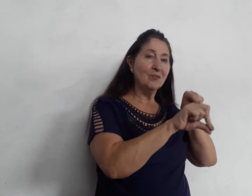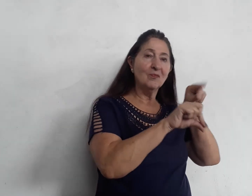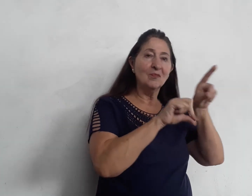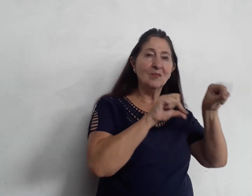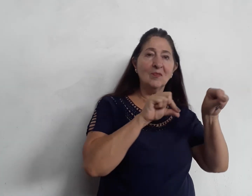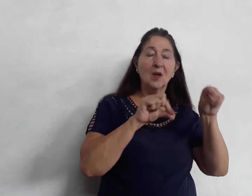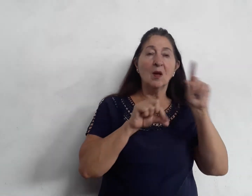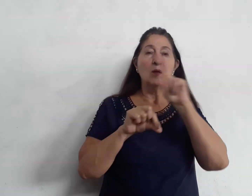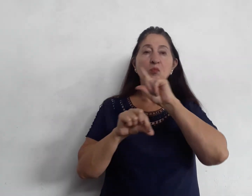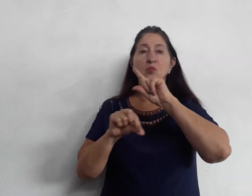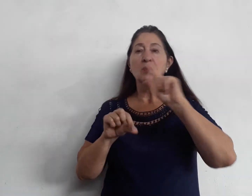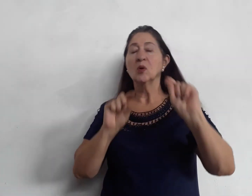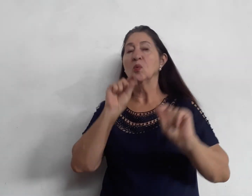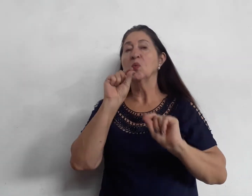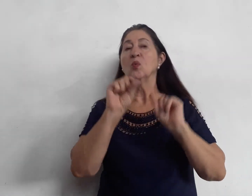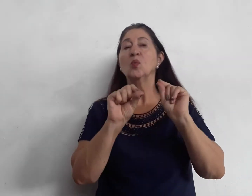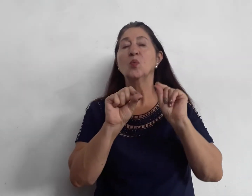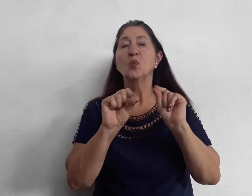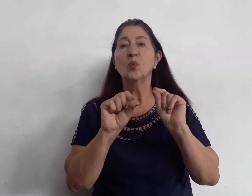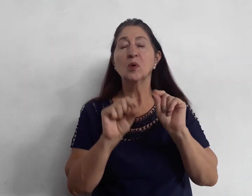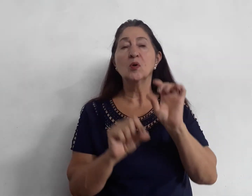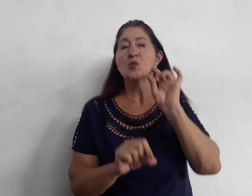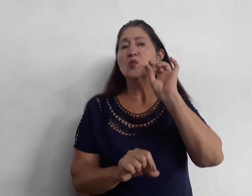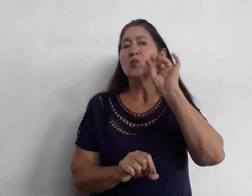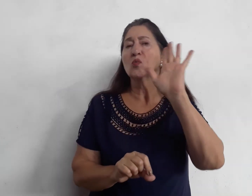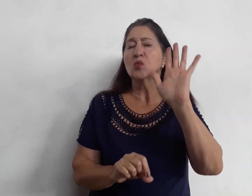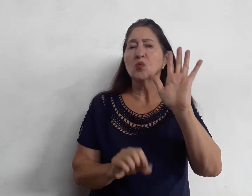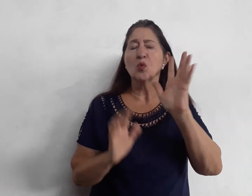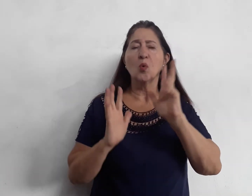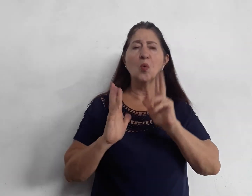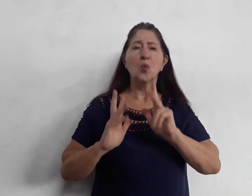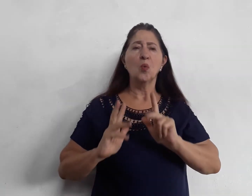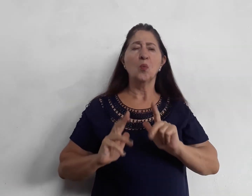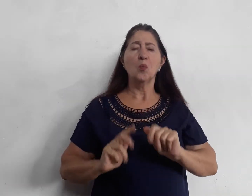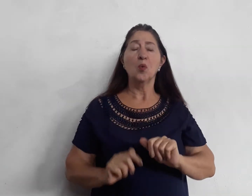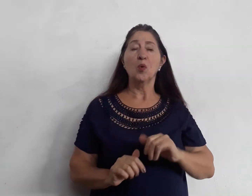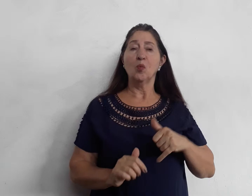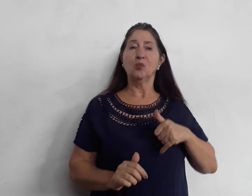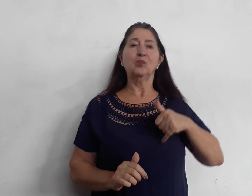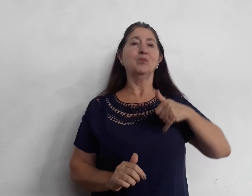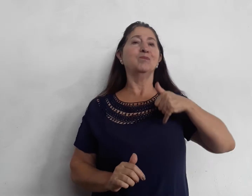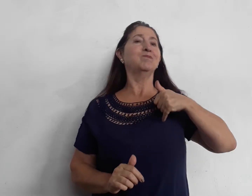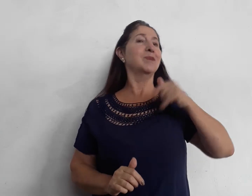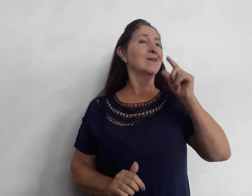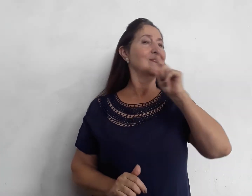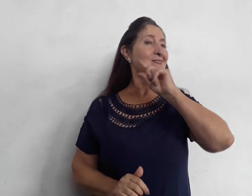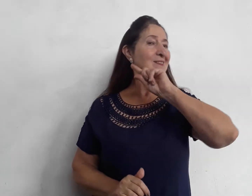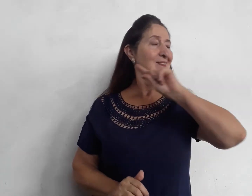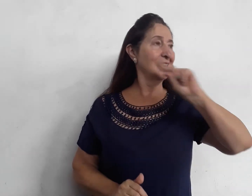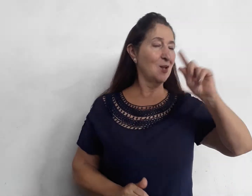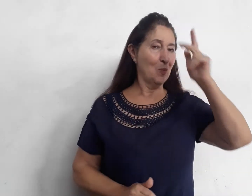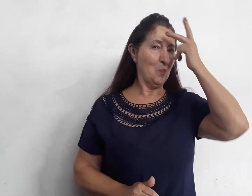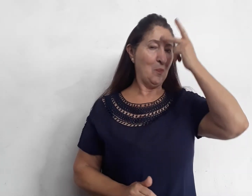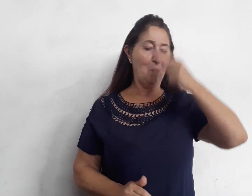sejam pautadas pura e simplesmente no egoísmo, fechadas em nós